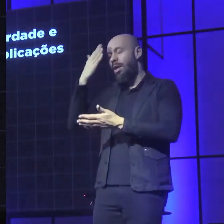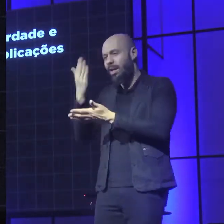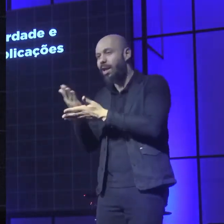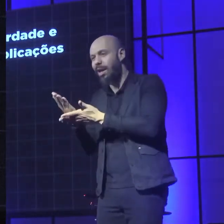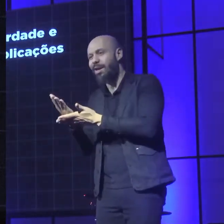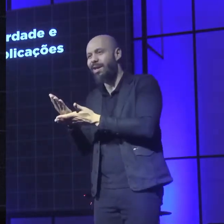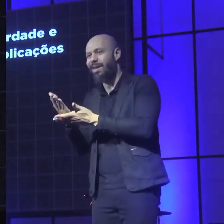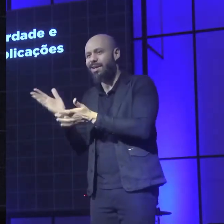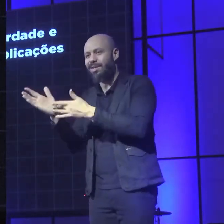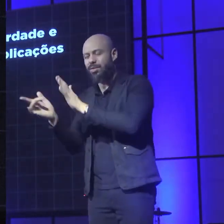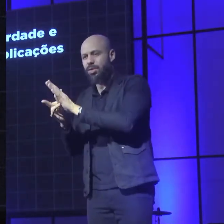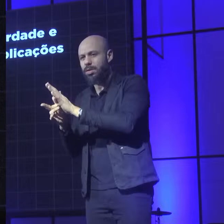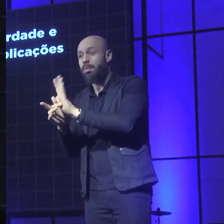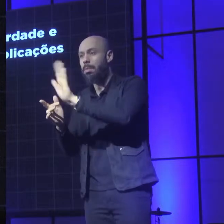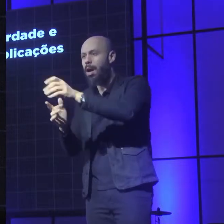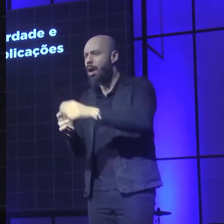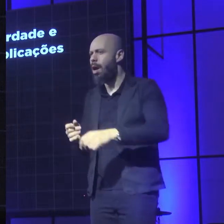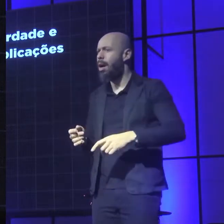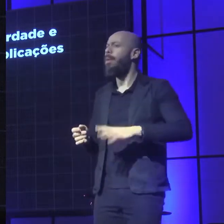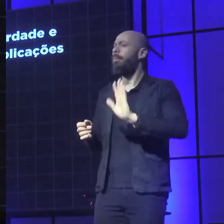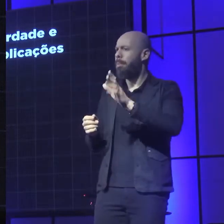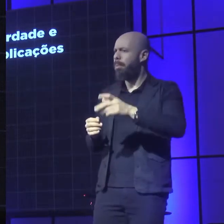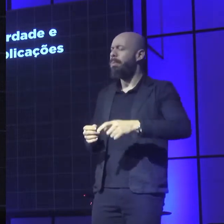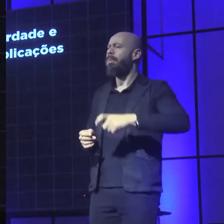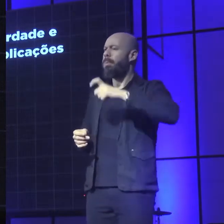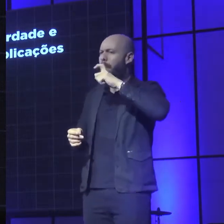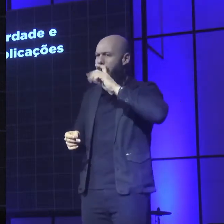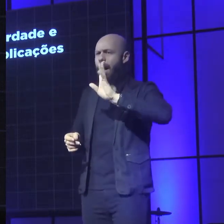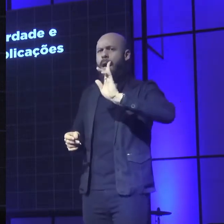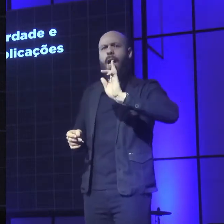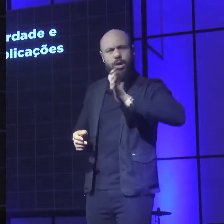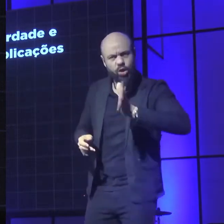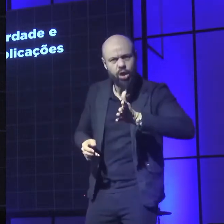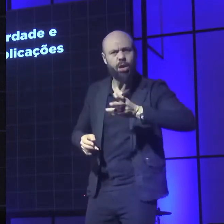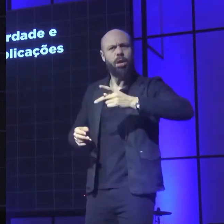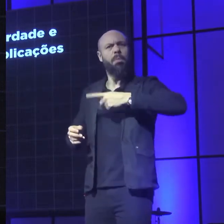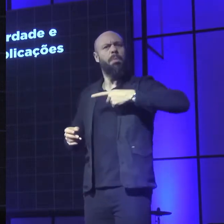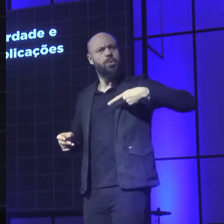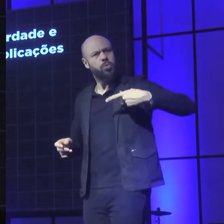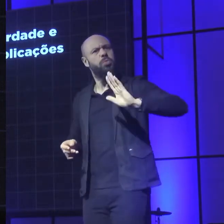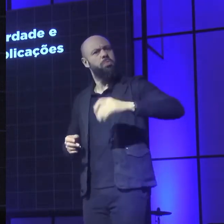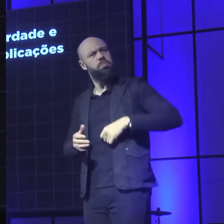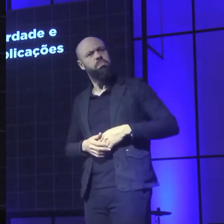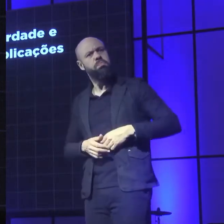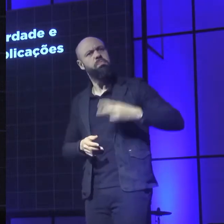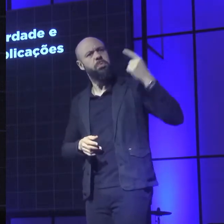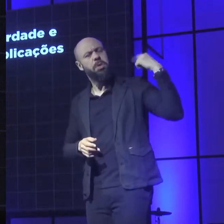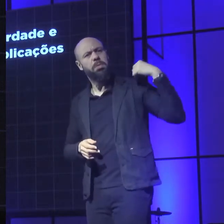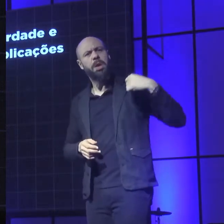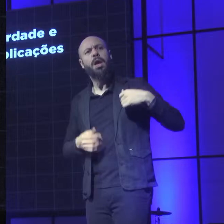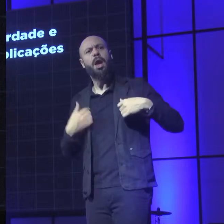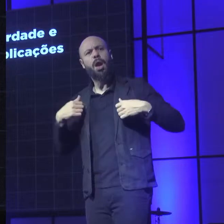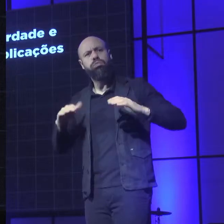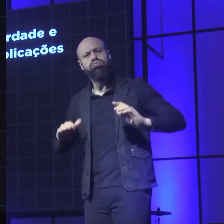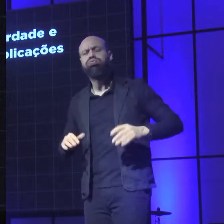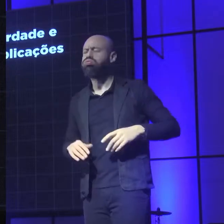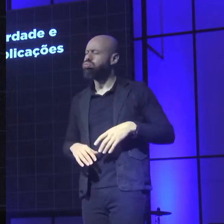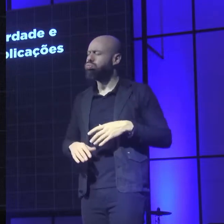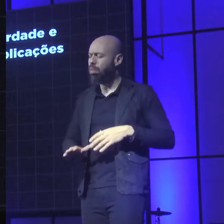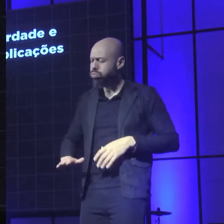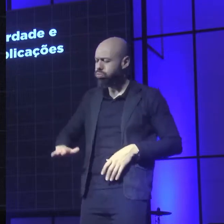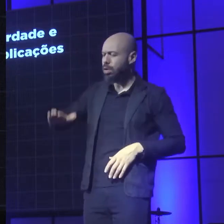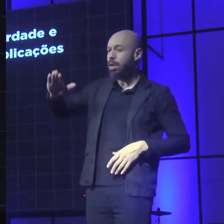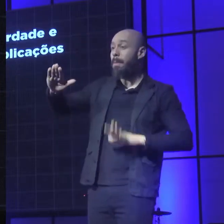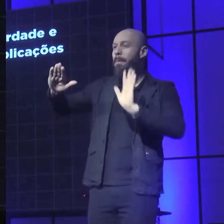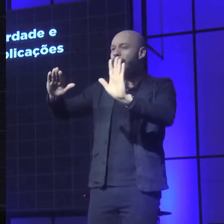de pastor, de cabeça fraca. Mudou a minha vida não só lá na minha adolescência, na minha juventude, tem mudado a